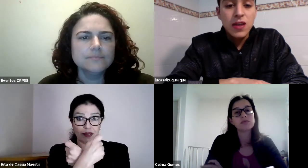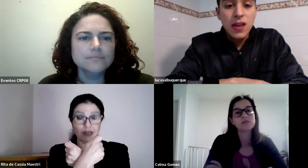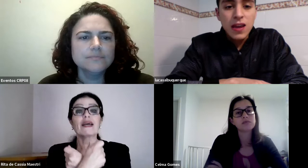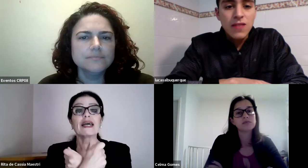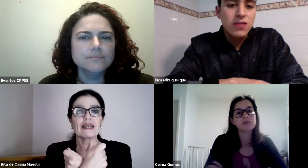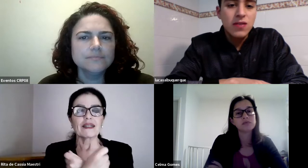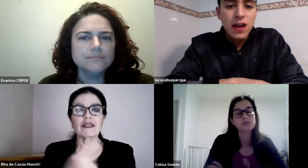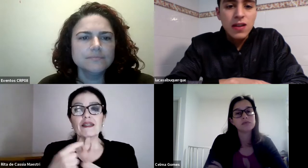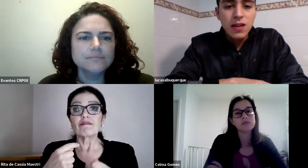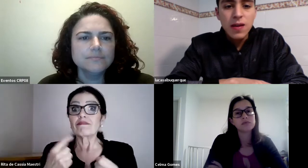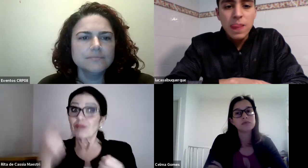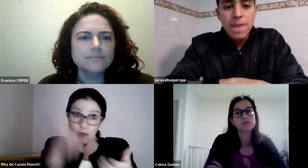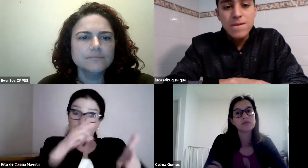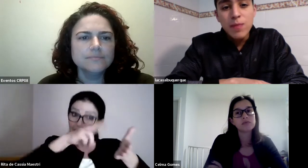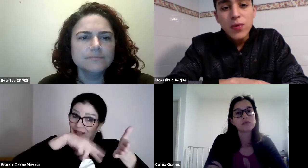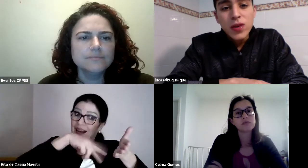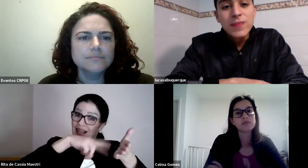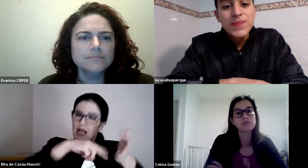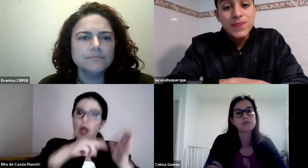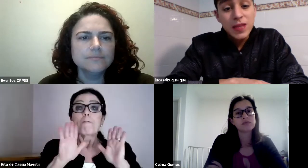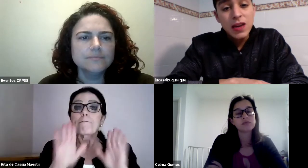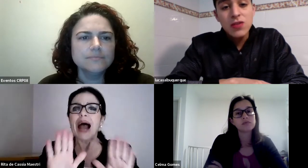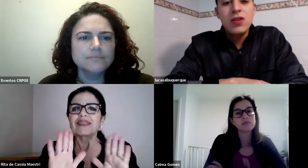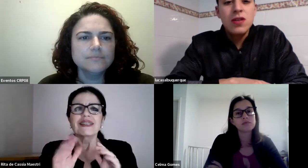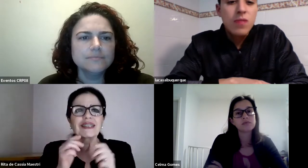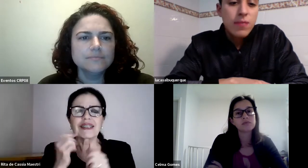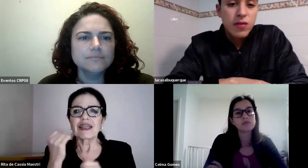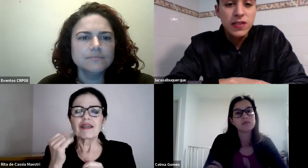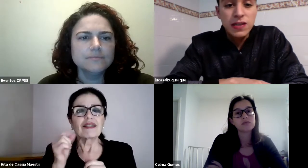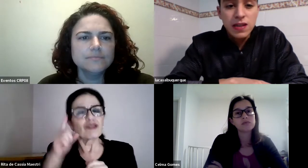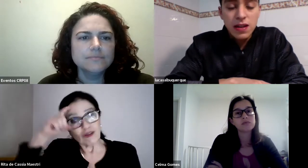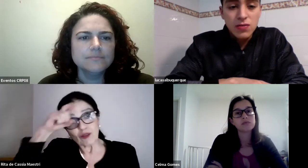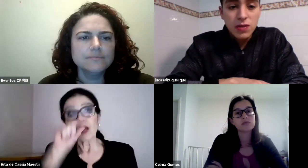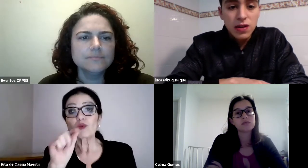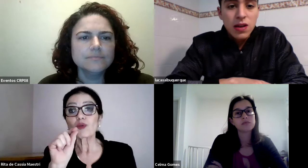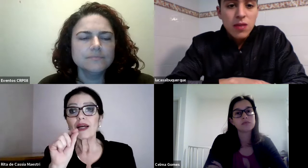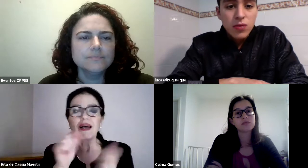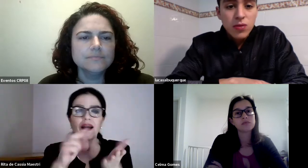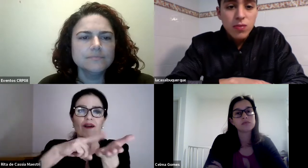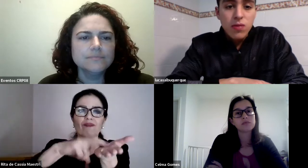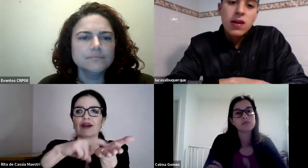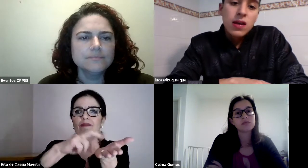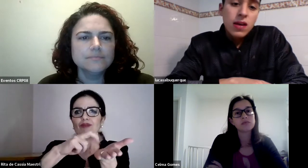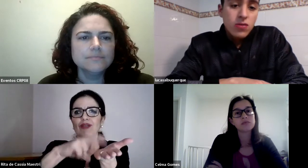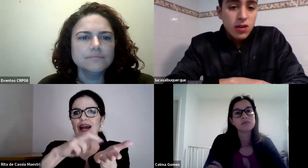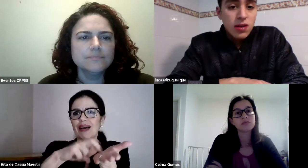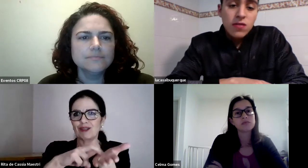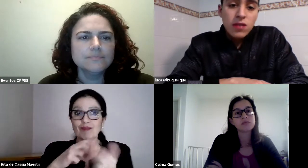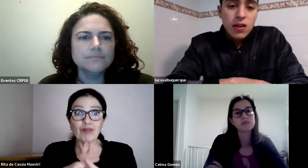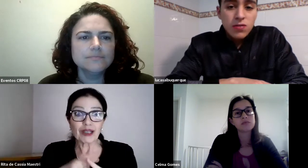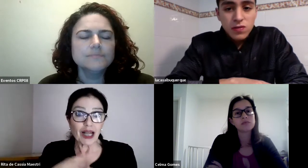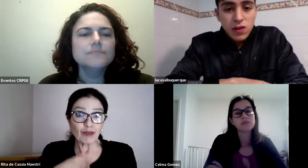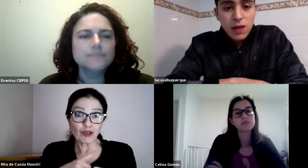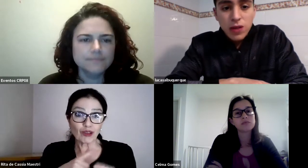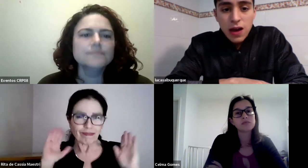que eu cheguei na faculdade, né, na PUC, e aí eu já tinha uma proficiência na leitura muito boa. Eu tinha